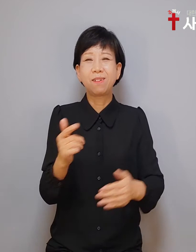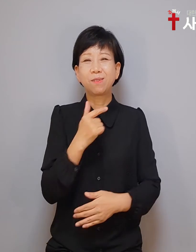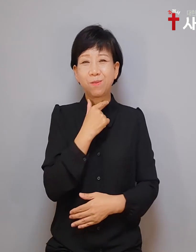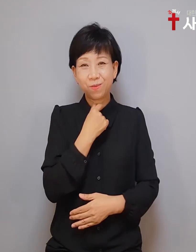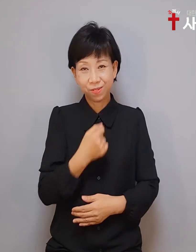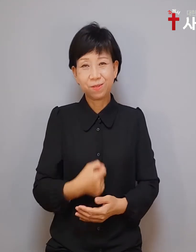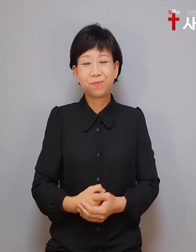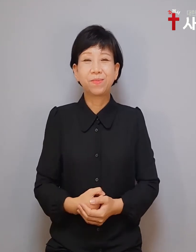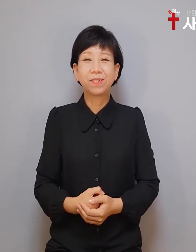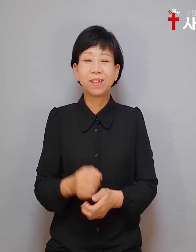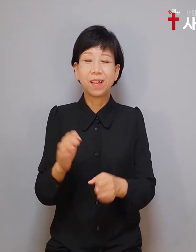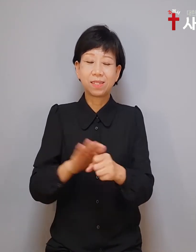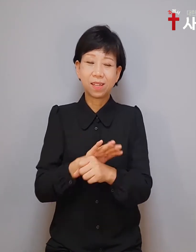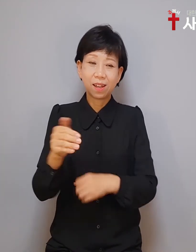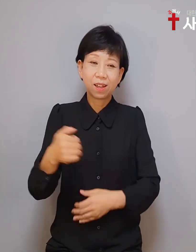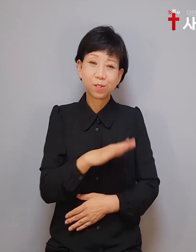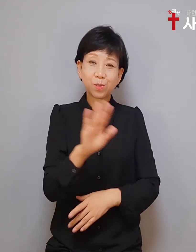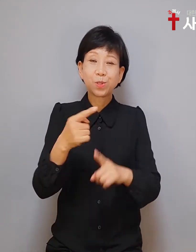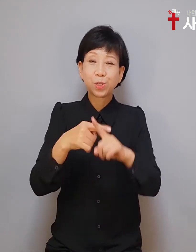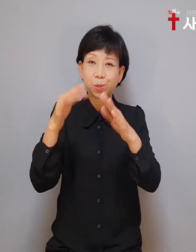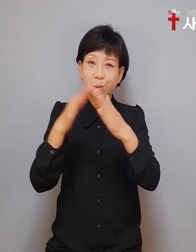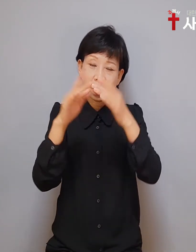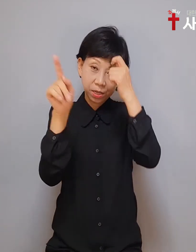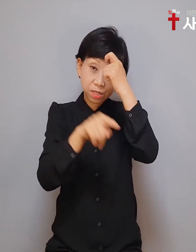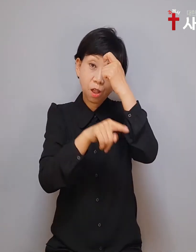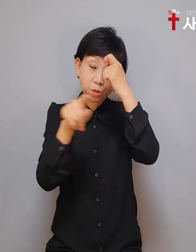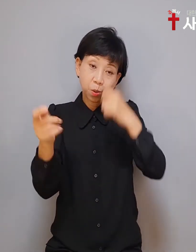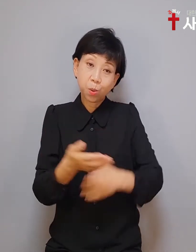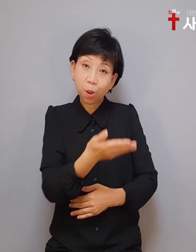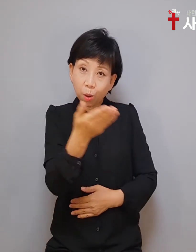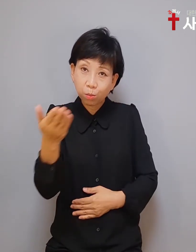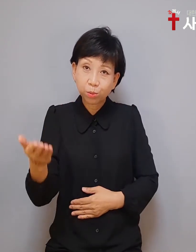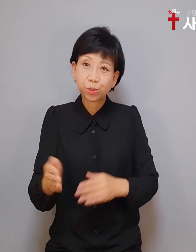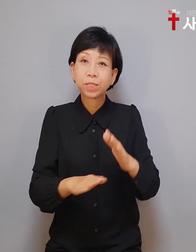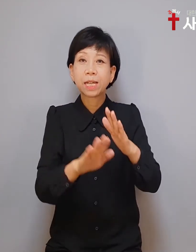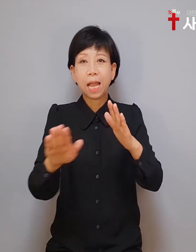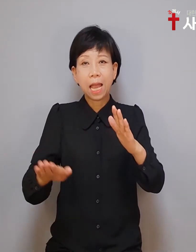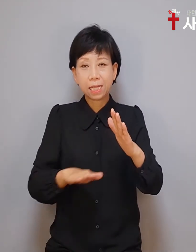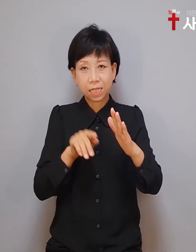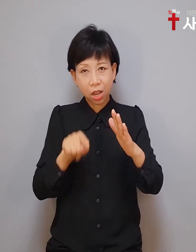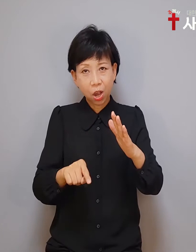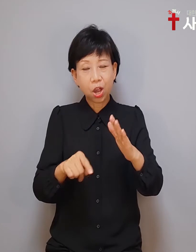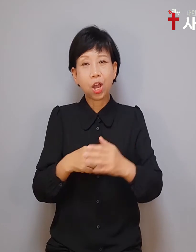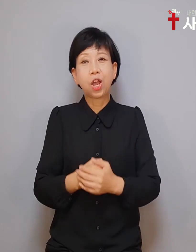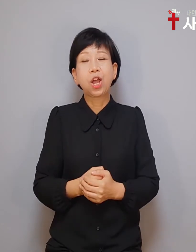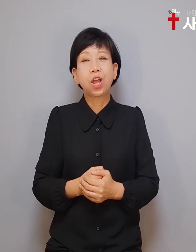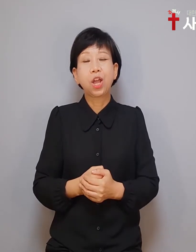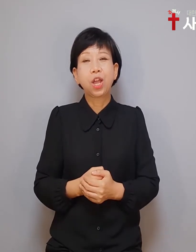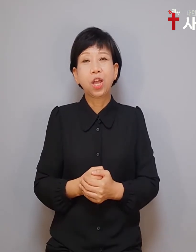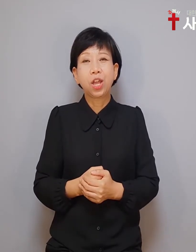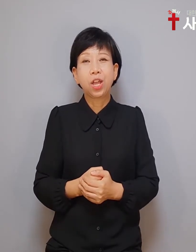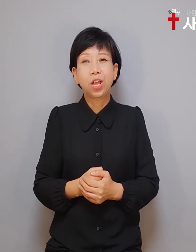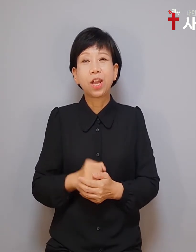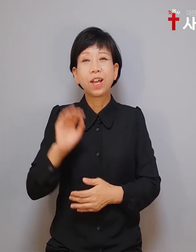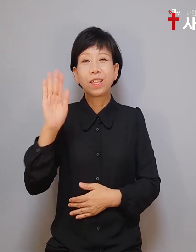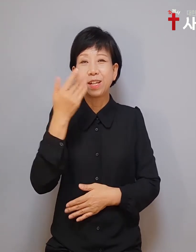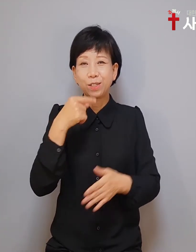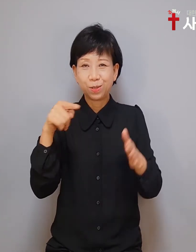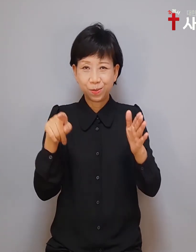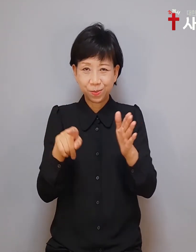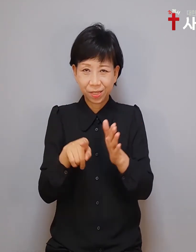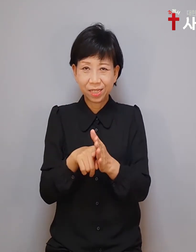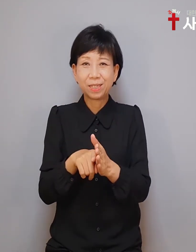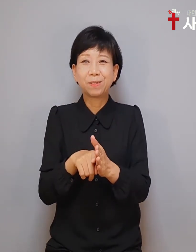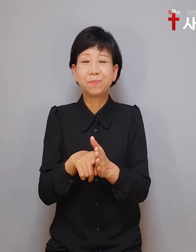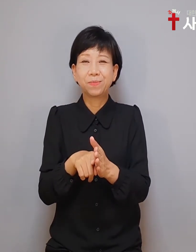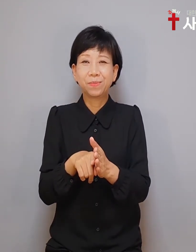우리 사랑하는 우리 교회 안에 우리 성도님들, 또 우리 가정들, 우리 자녀들의 가정들 될 줄 믿습니다. 네, 그래서